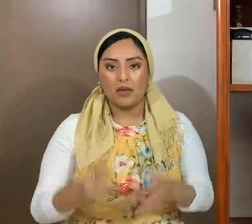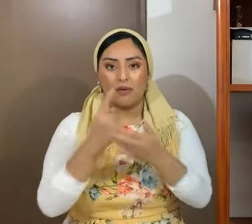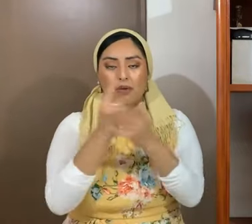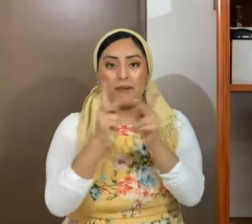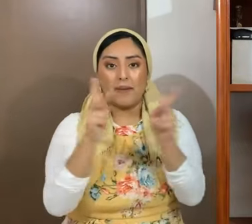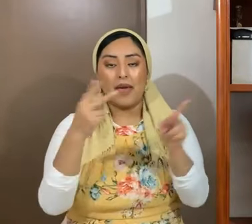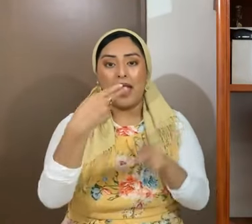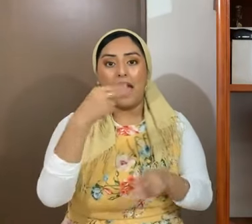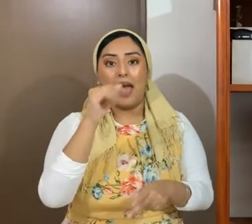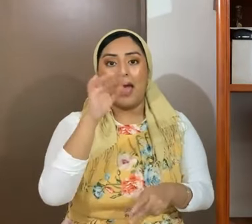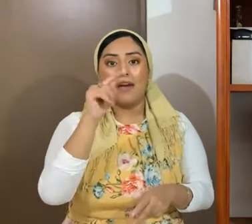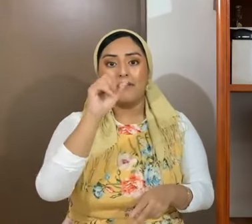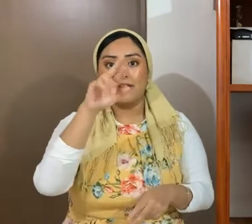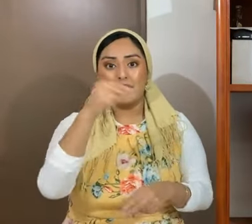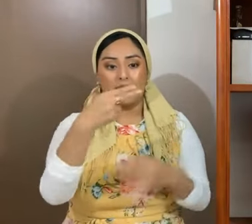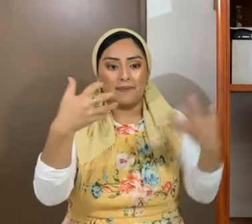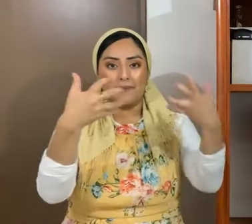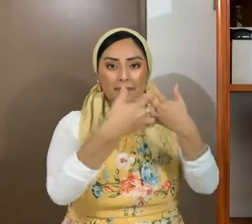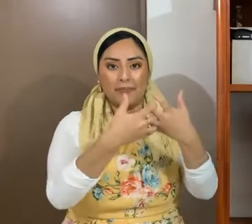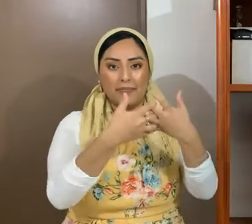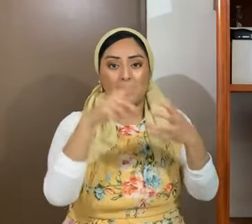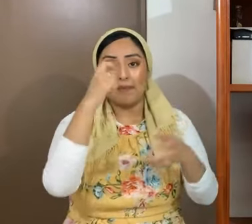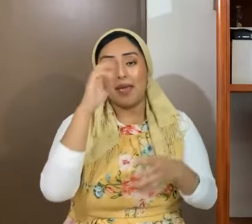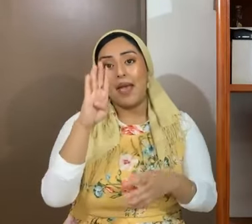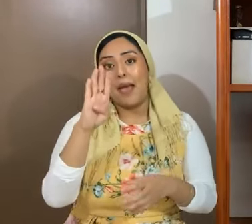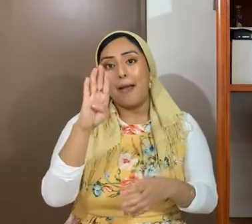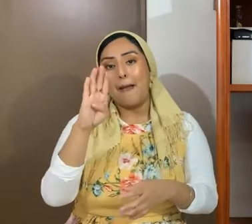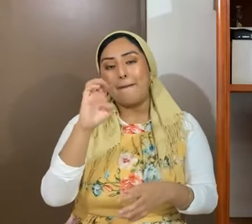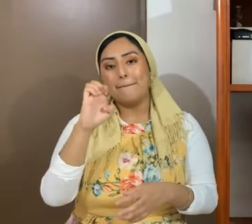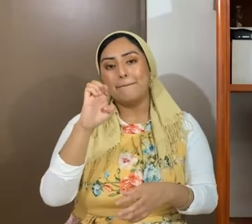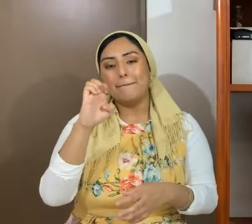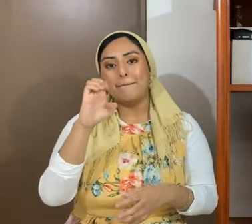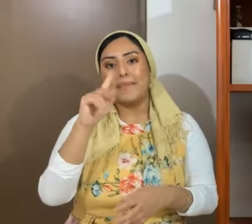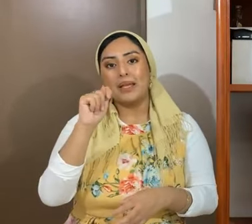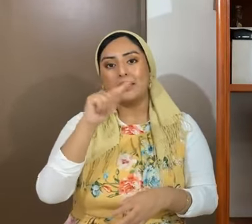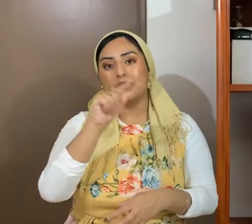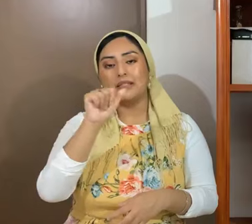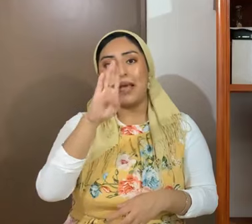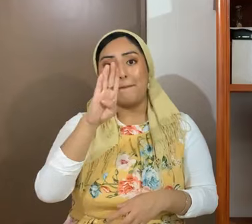Parashá y la Haftará. ¿Por qué? Porque Betsabé, al igual que Sara, estaba